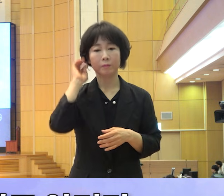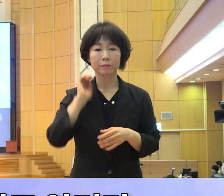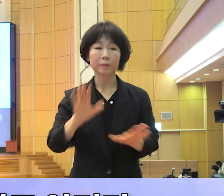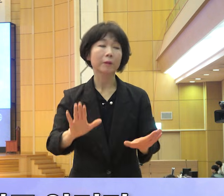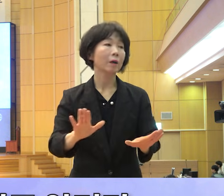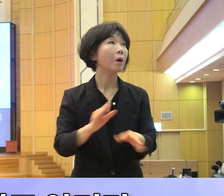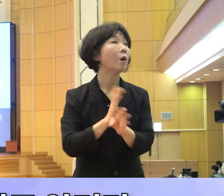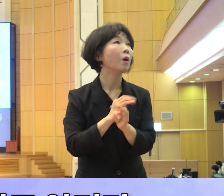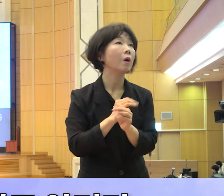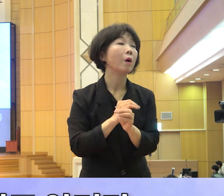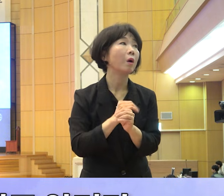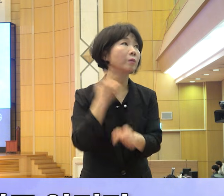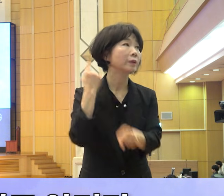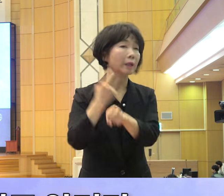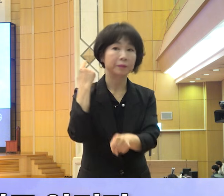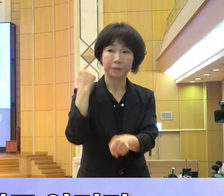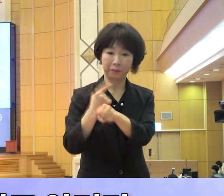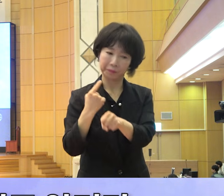작년